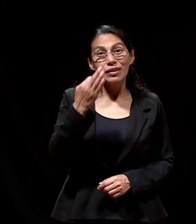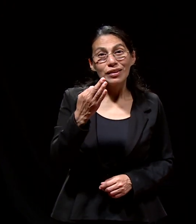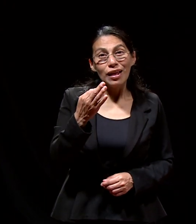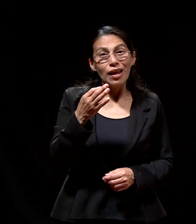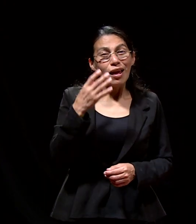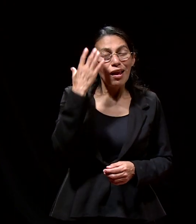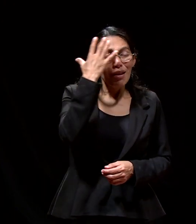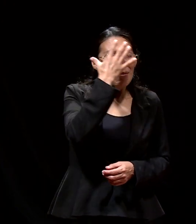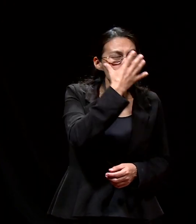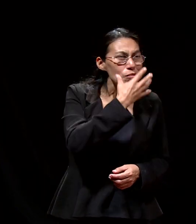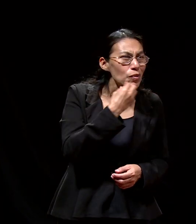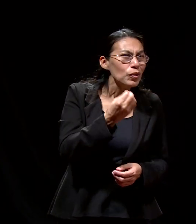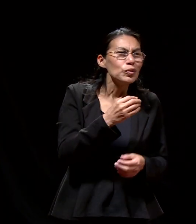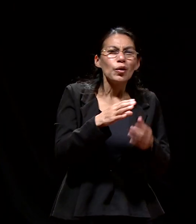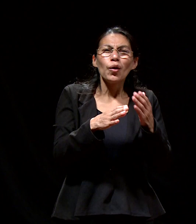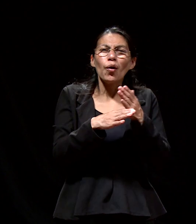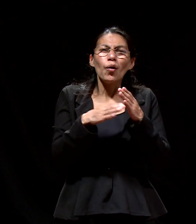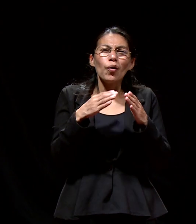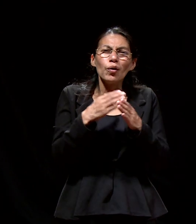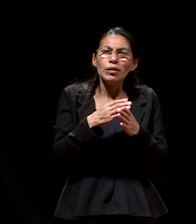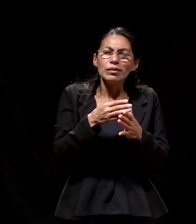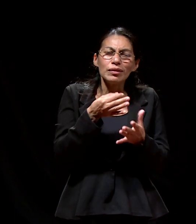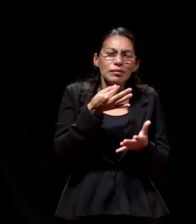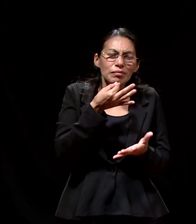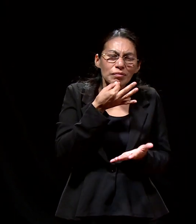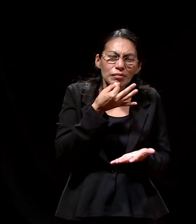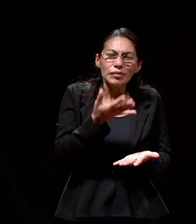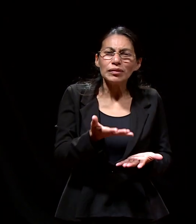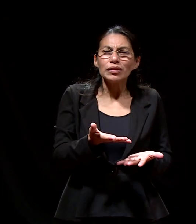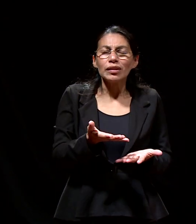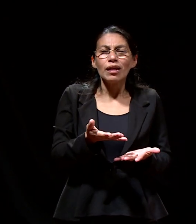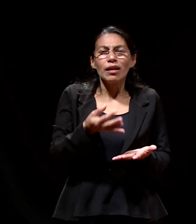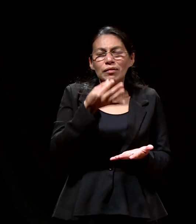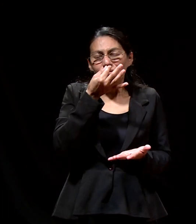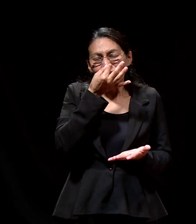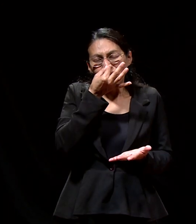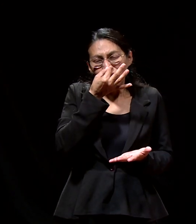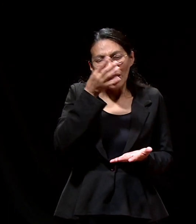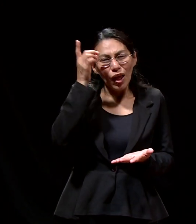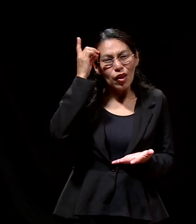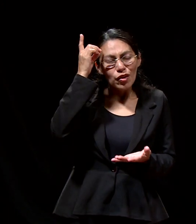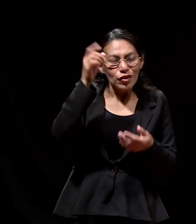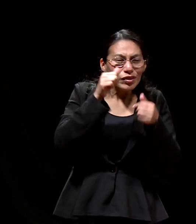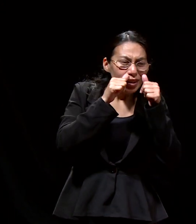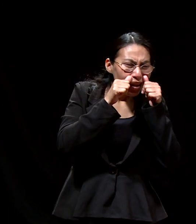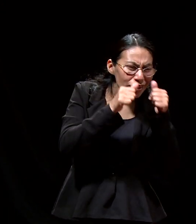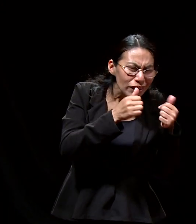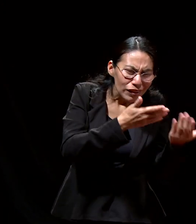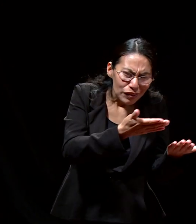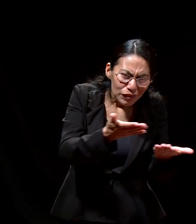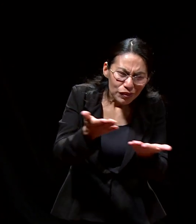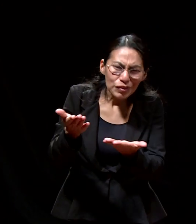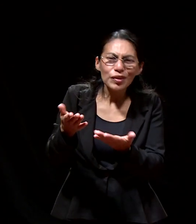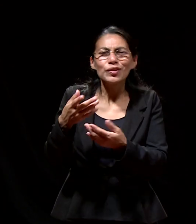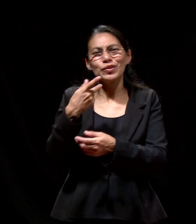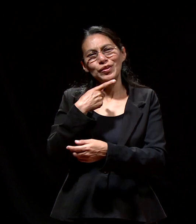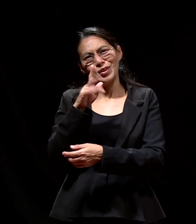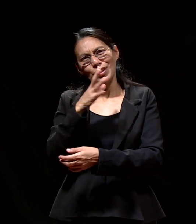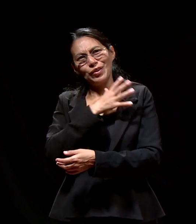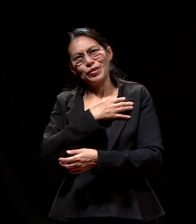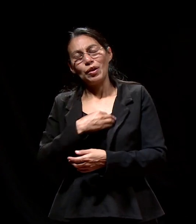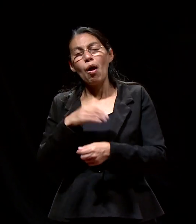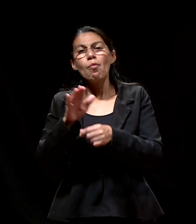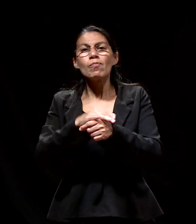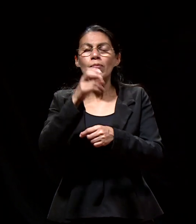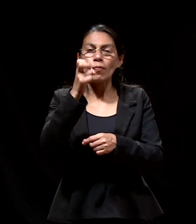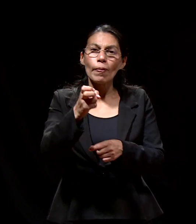de la vida Dios está al pendiente de sus hijos por eso nosotros junto con